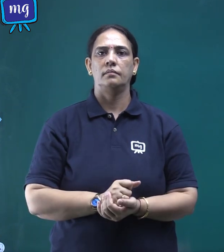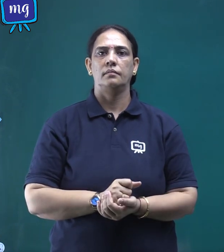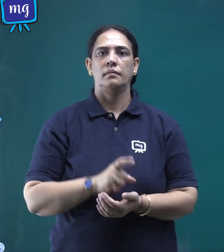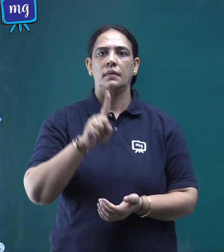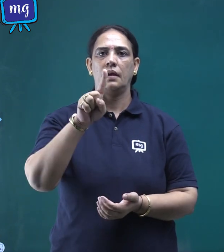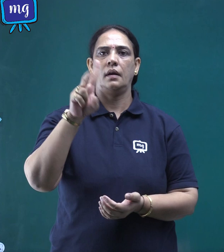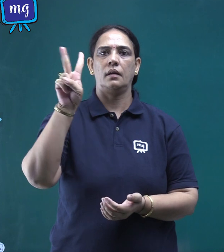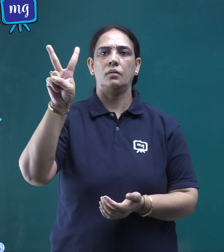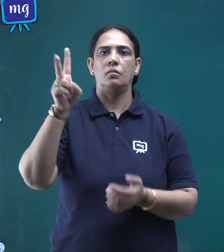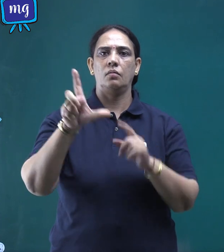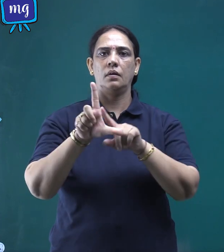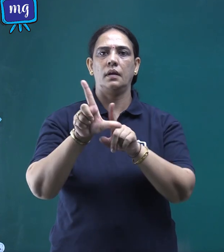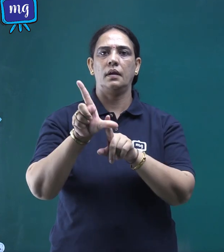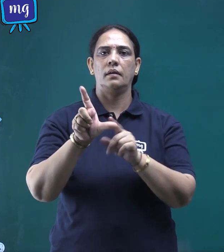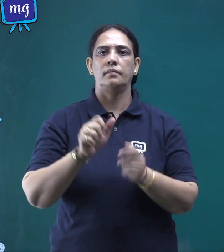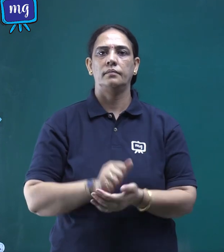9 गुणा 12 डिग्री